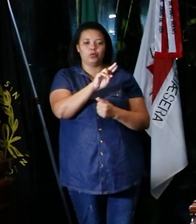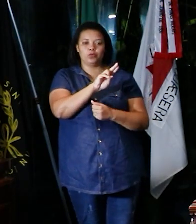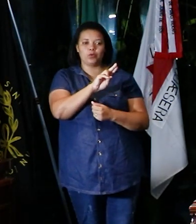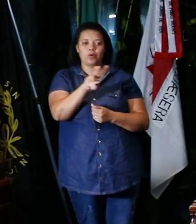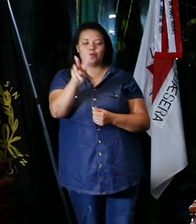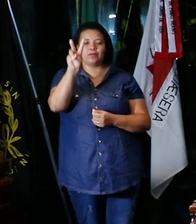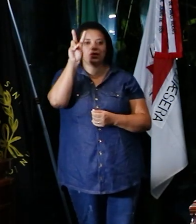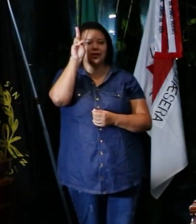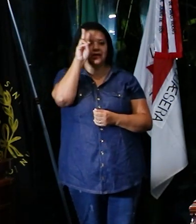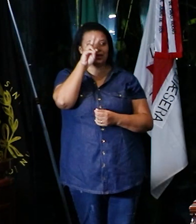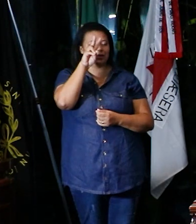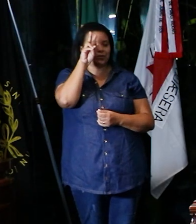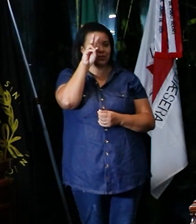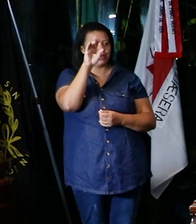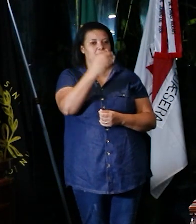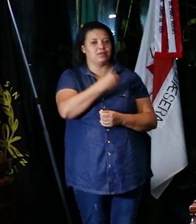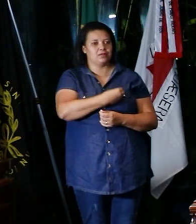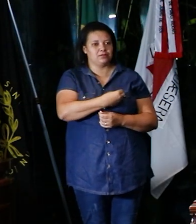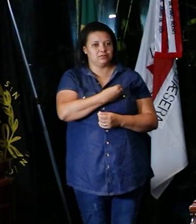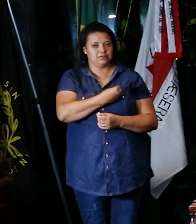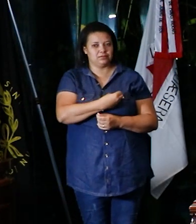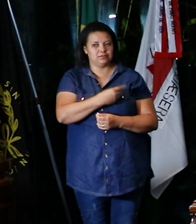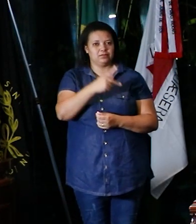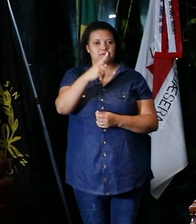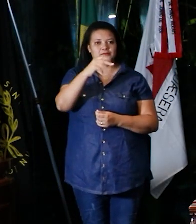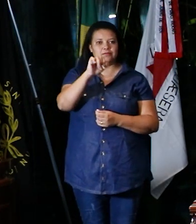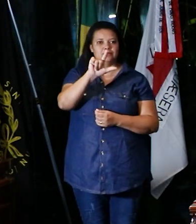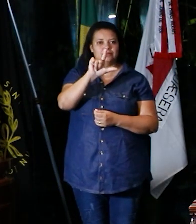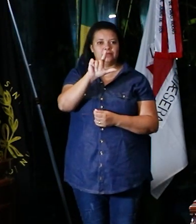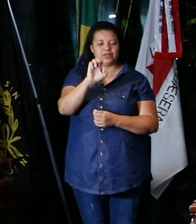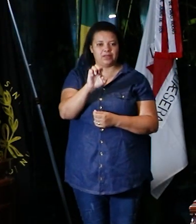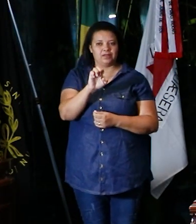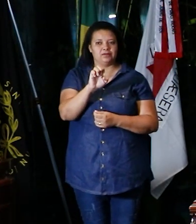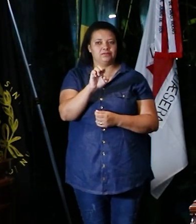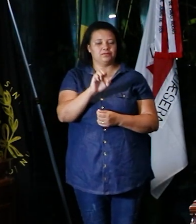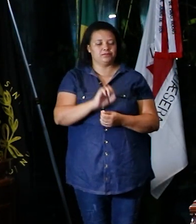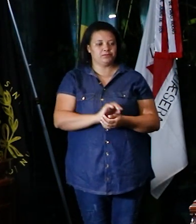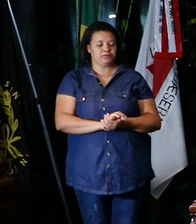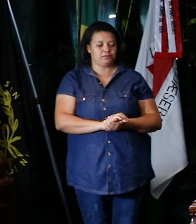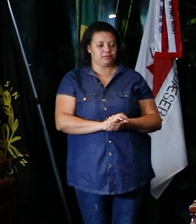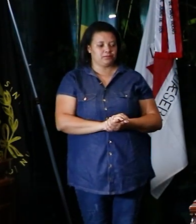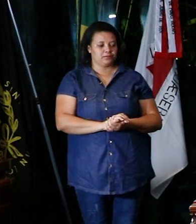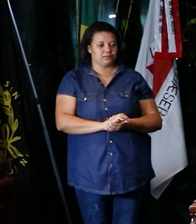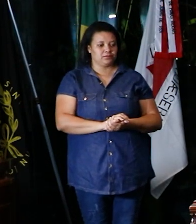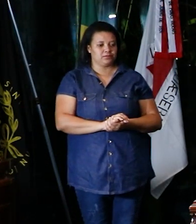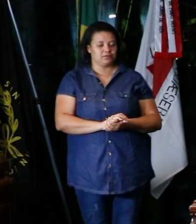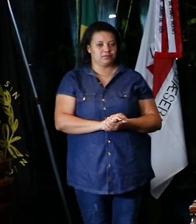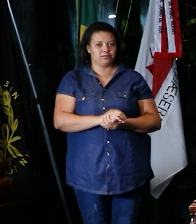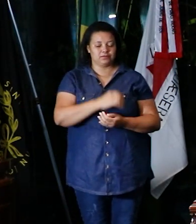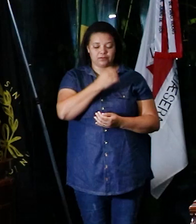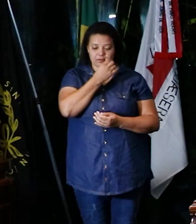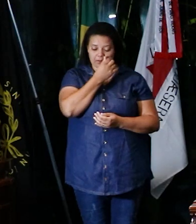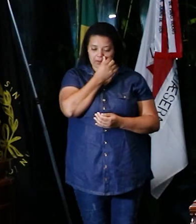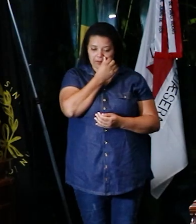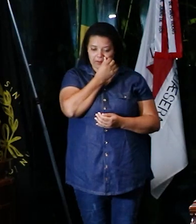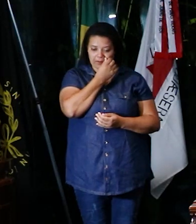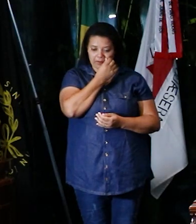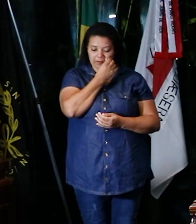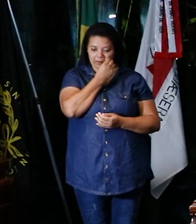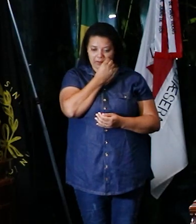a presença de Pelé. Ah, essa crônica foi publicada no